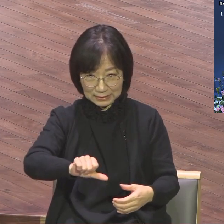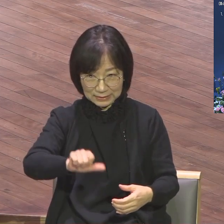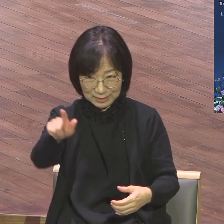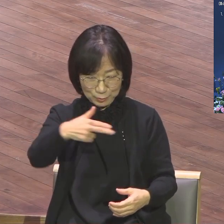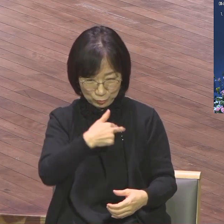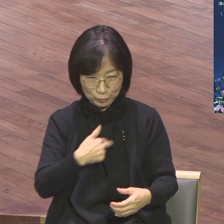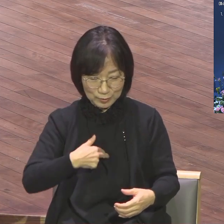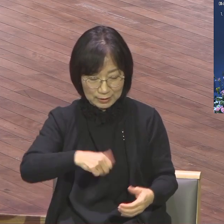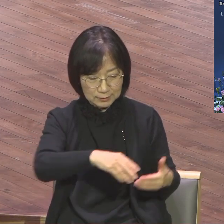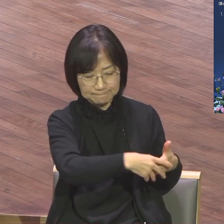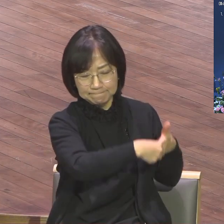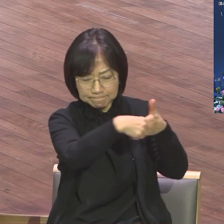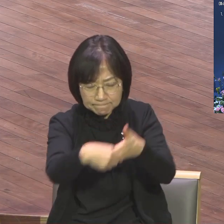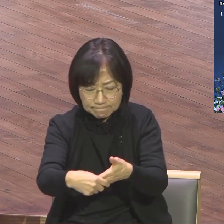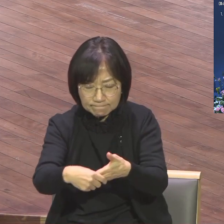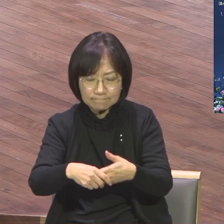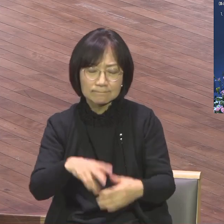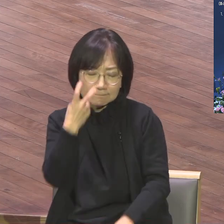야,